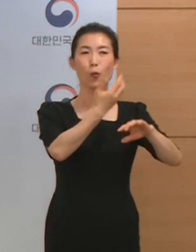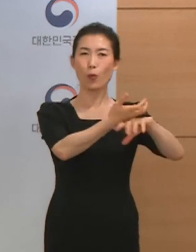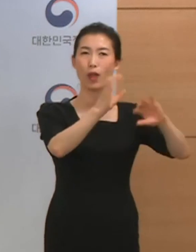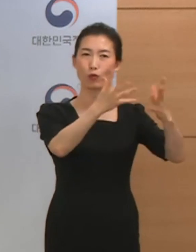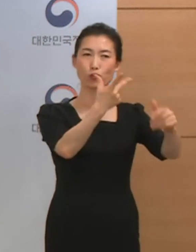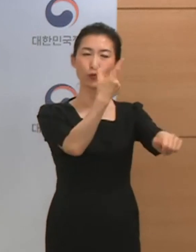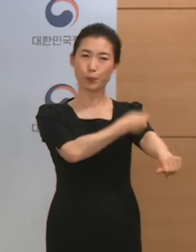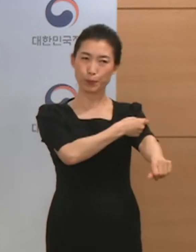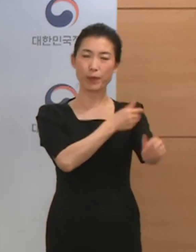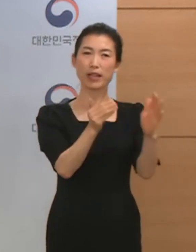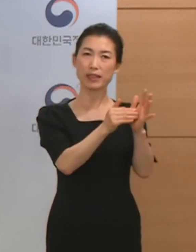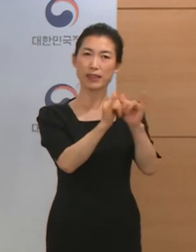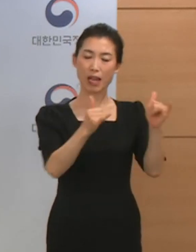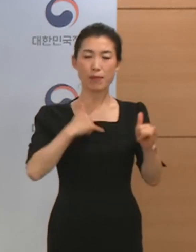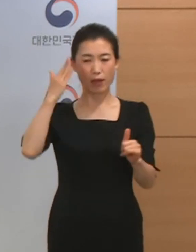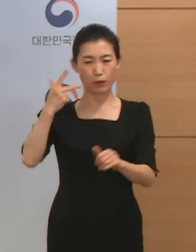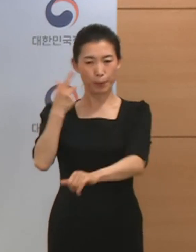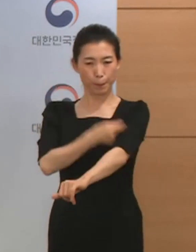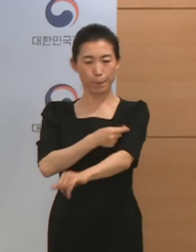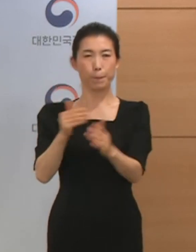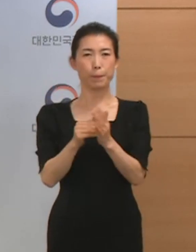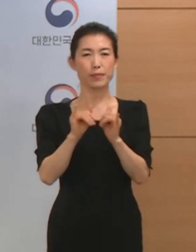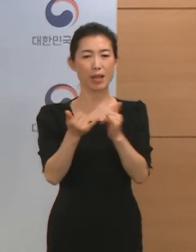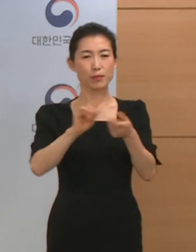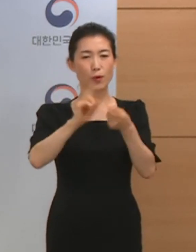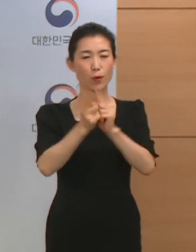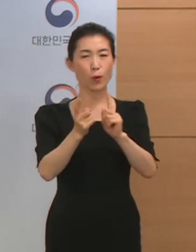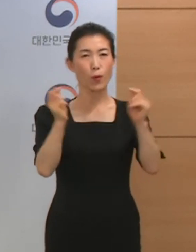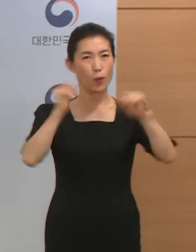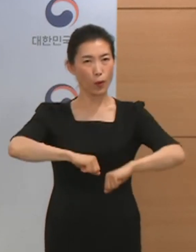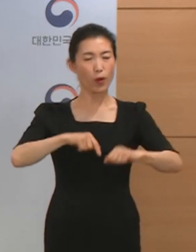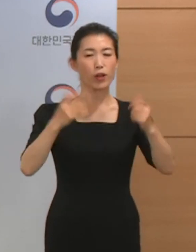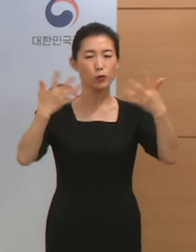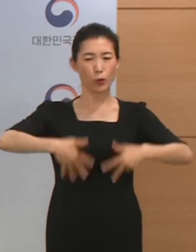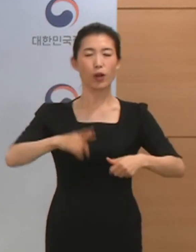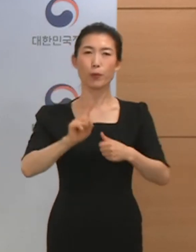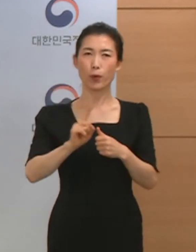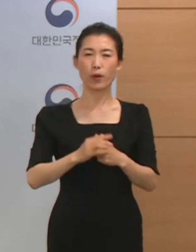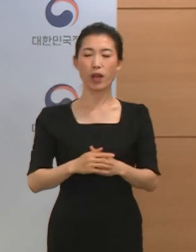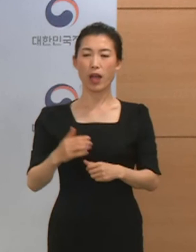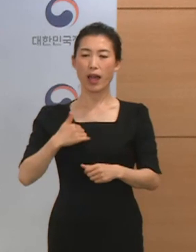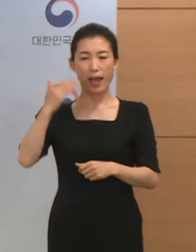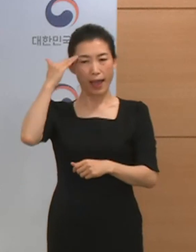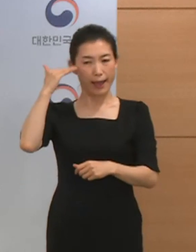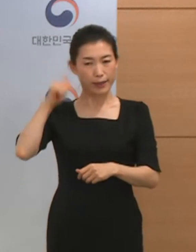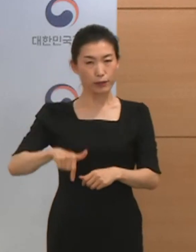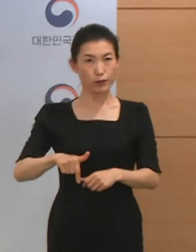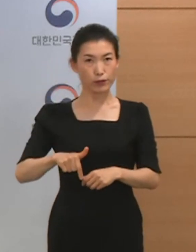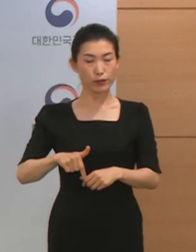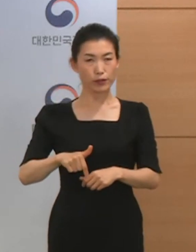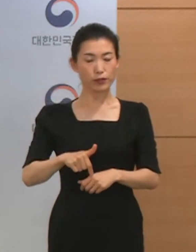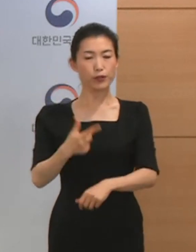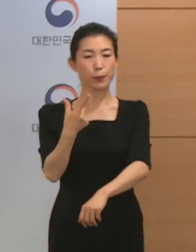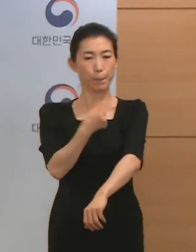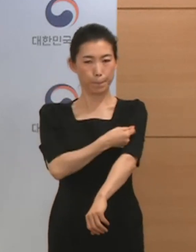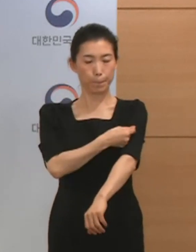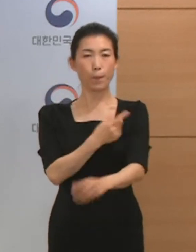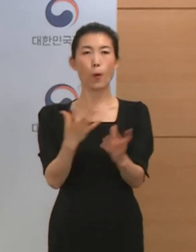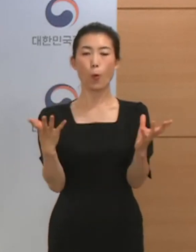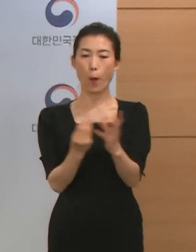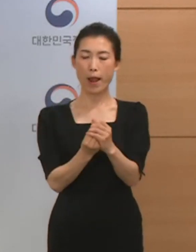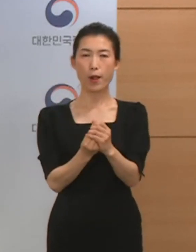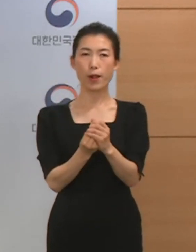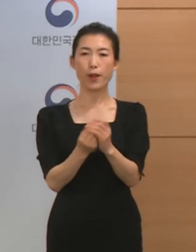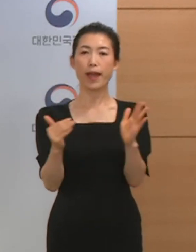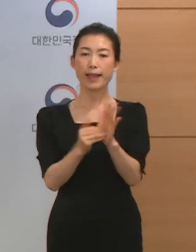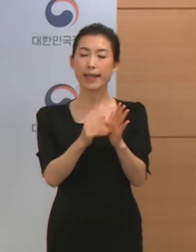위한 쟁점은 두 가지입니다. 하나는 그 각 국가에서 발행하고 있는 백신의 접종 완료